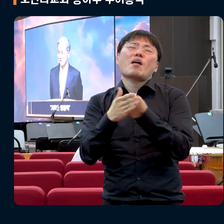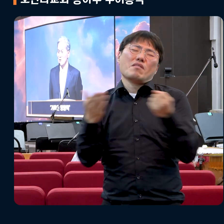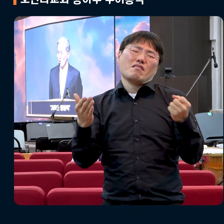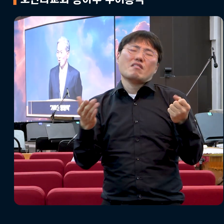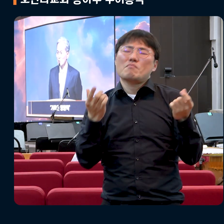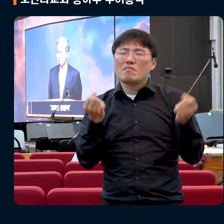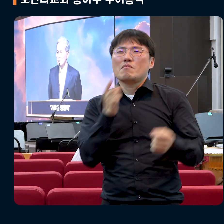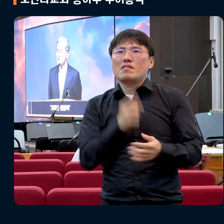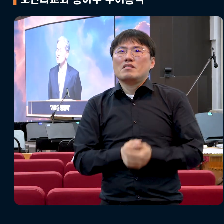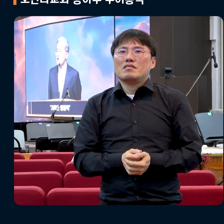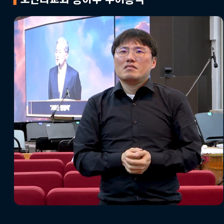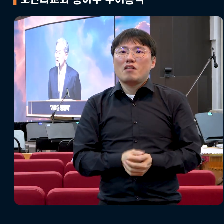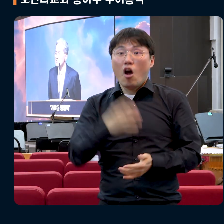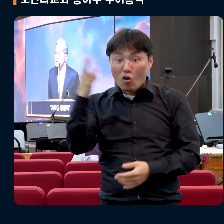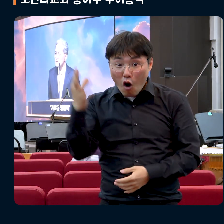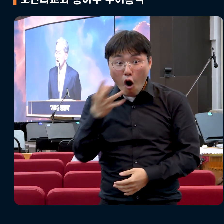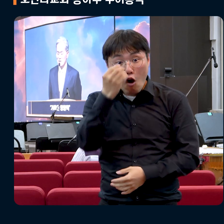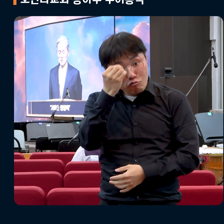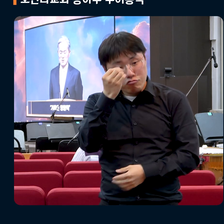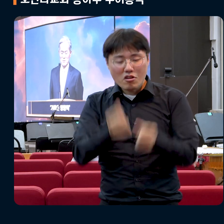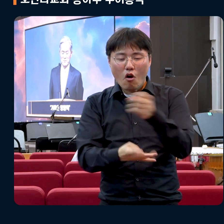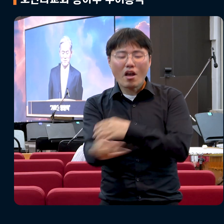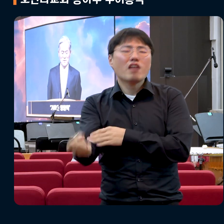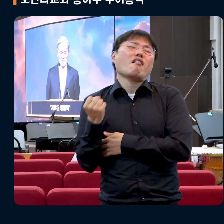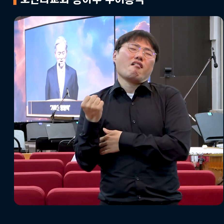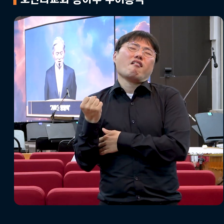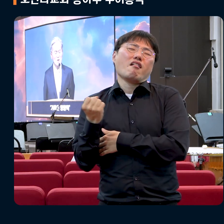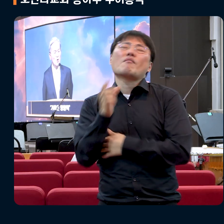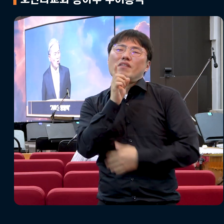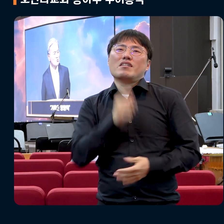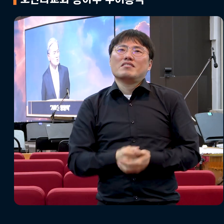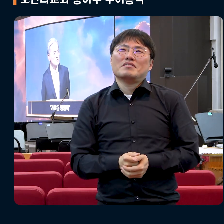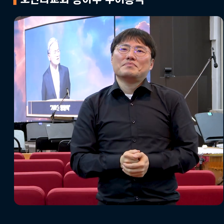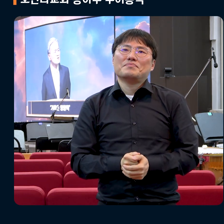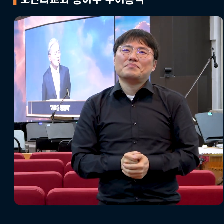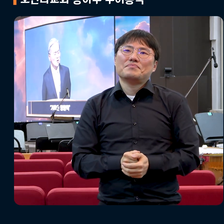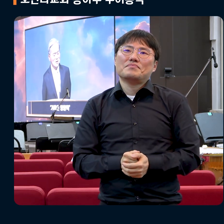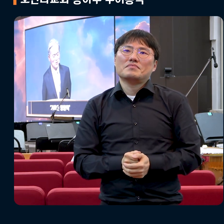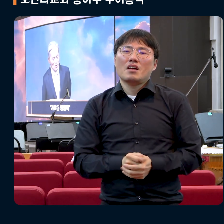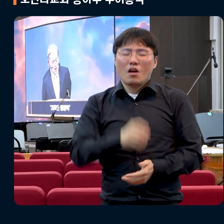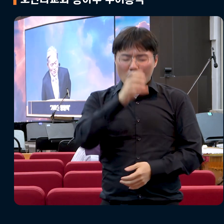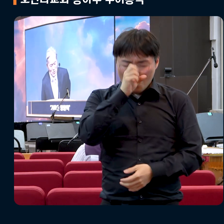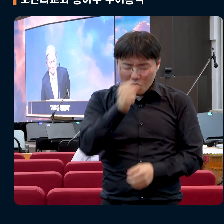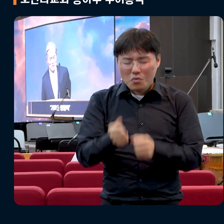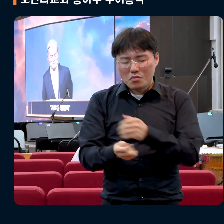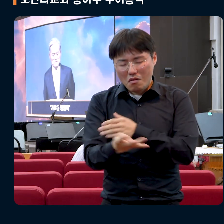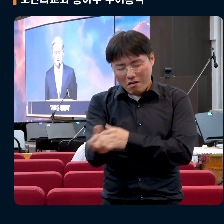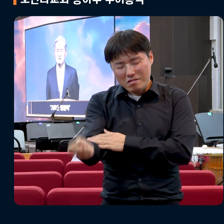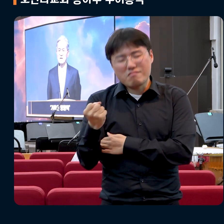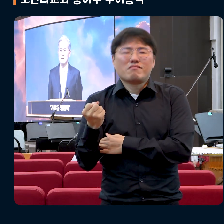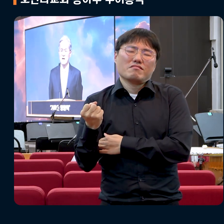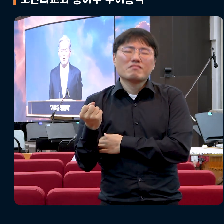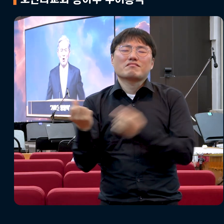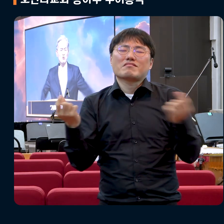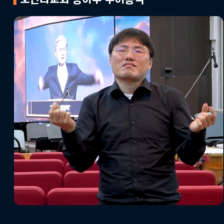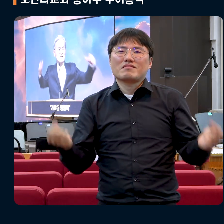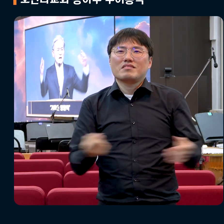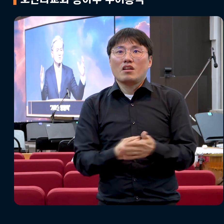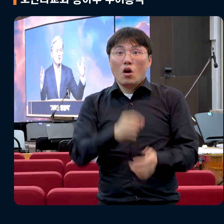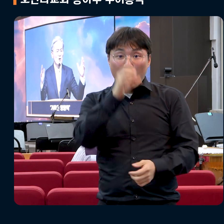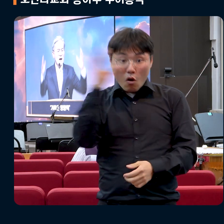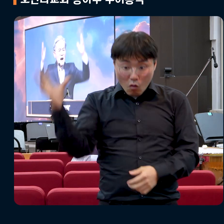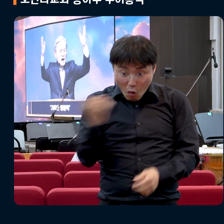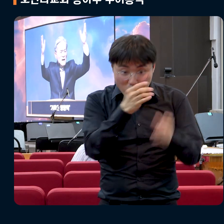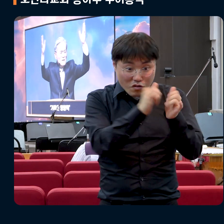그렇습니다. 거룩은 영향력이다 하는 것이죠. 예, 거룩은 선한 영향력입니다. 예,